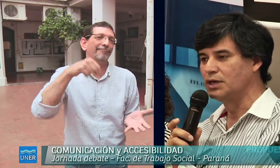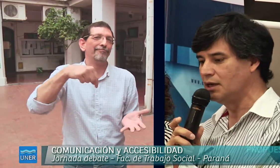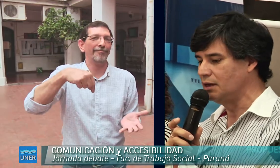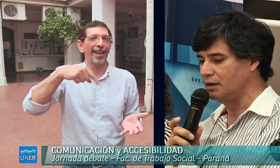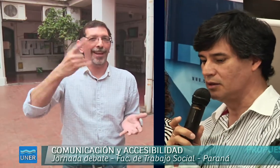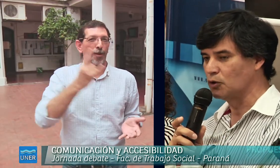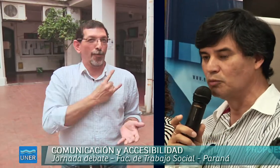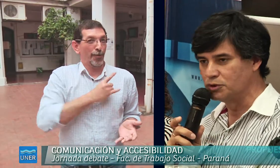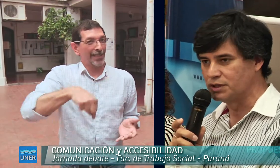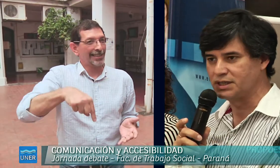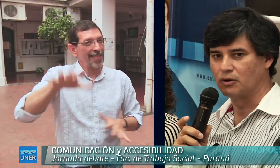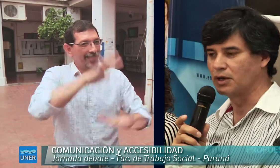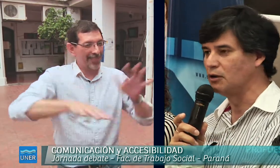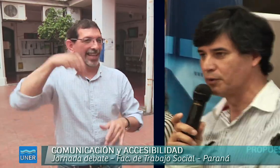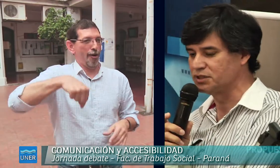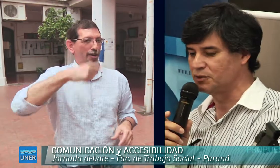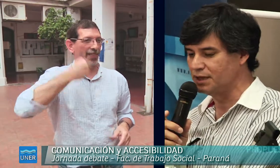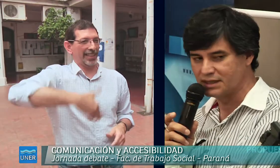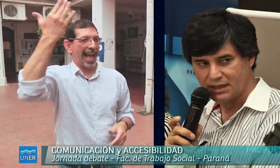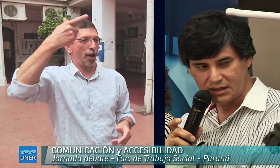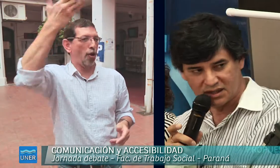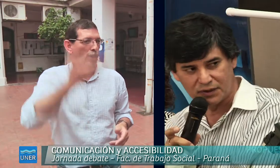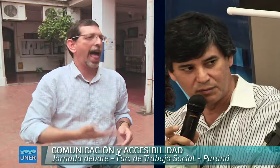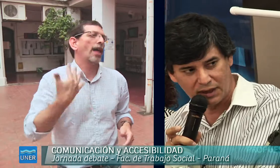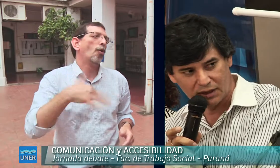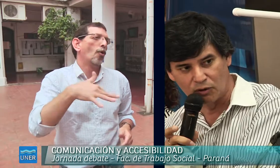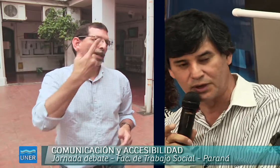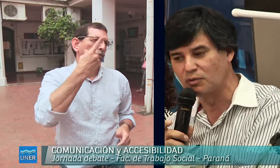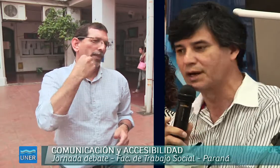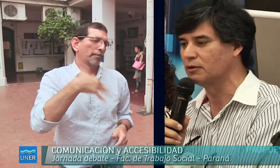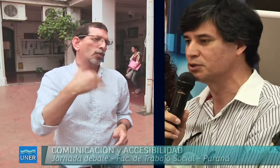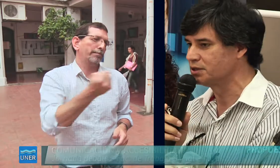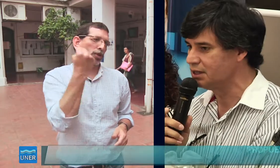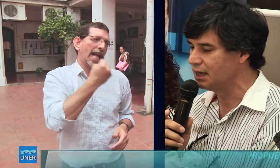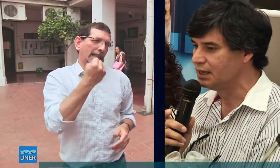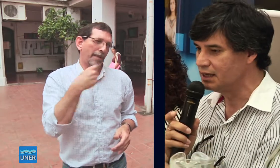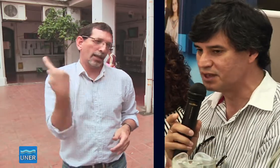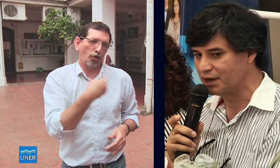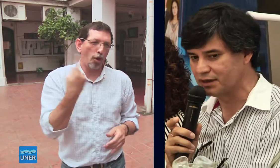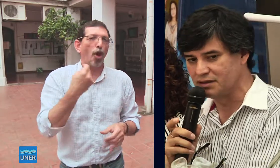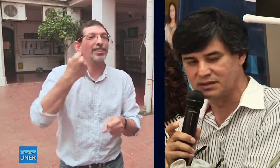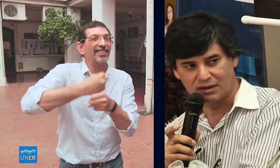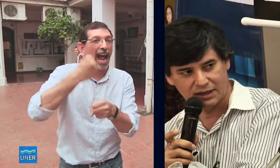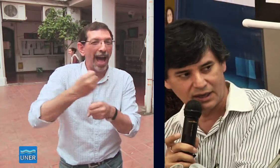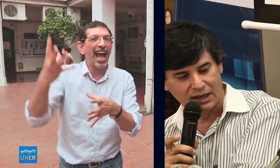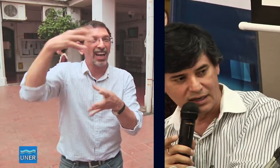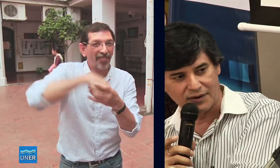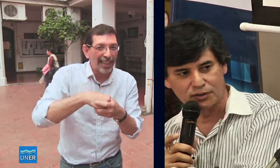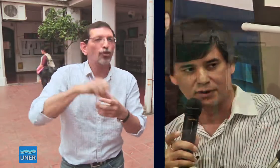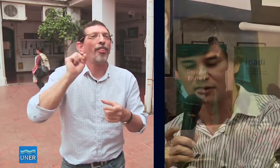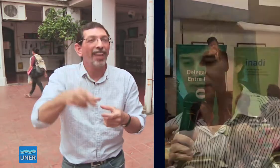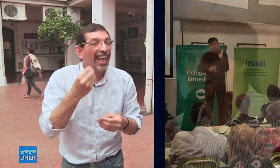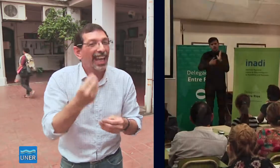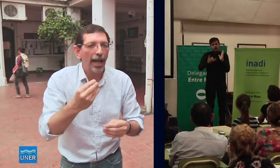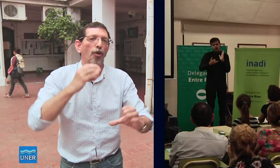Sí. Y dentro de la facultad, bueno, hoy en este día esta jornada es muy intensa. Para nosotros es un día muy importante porque es